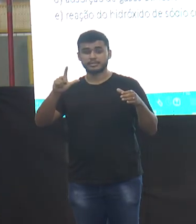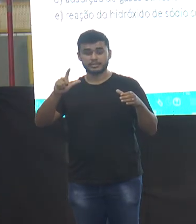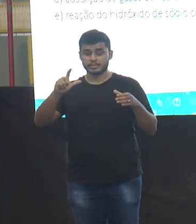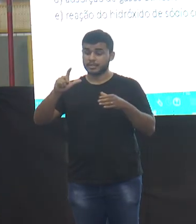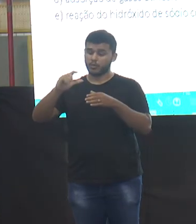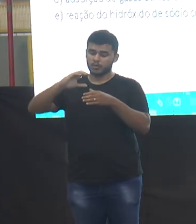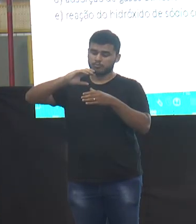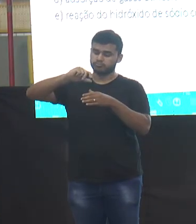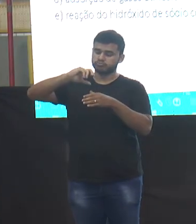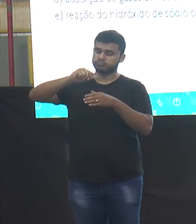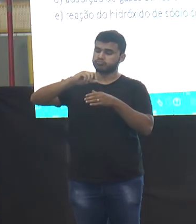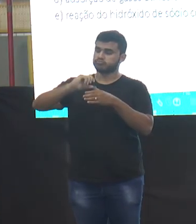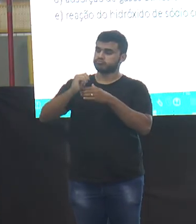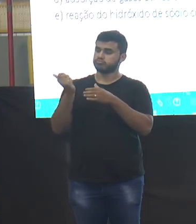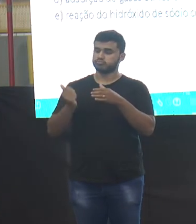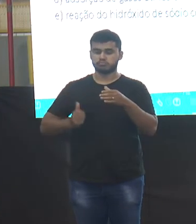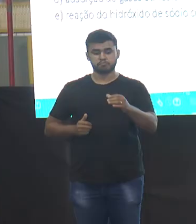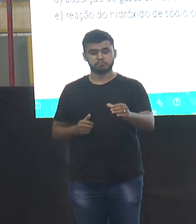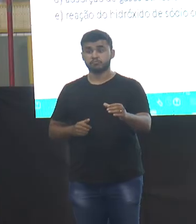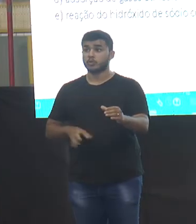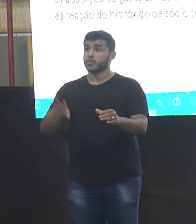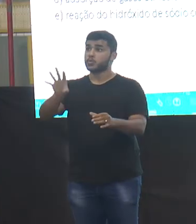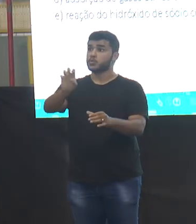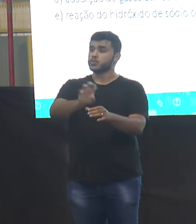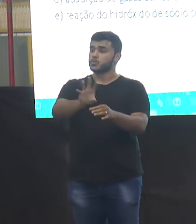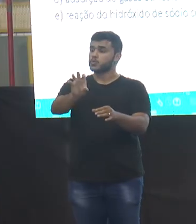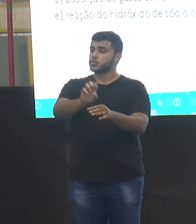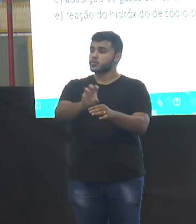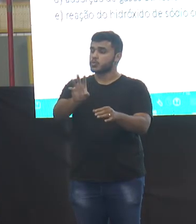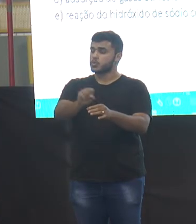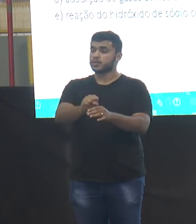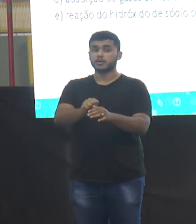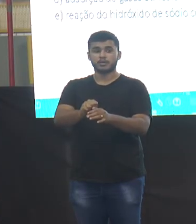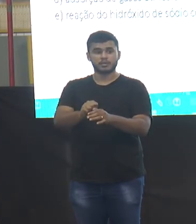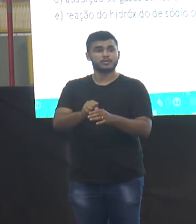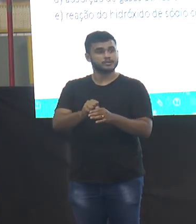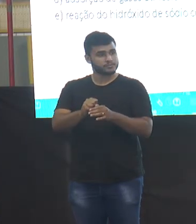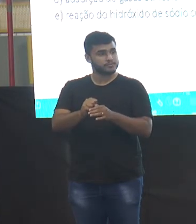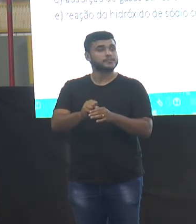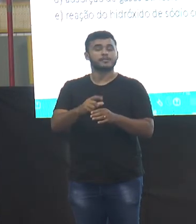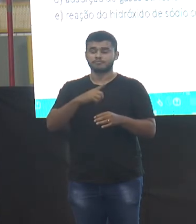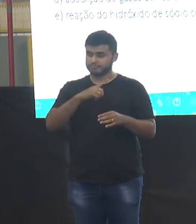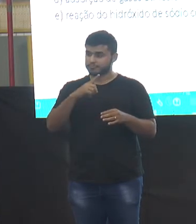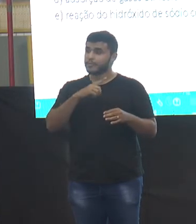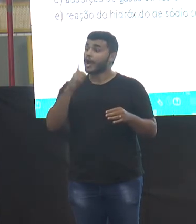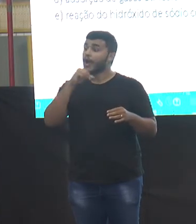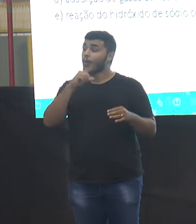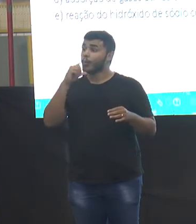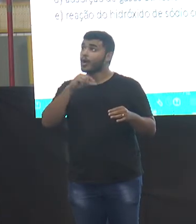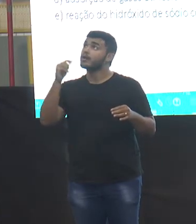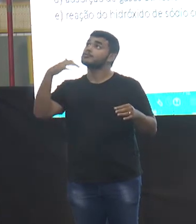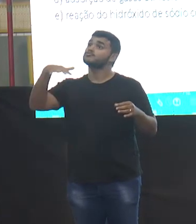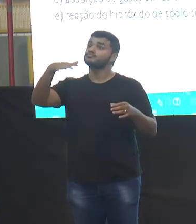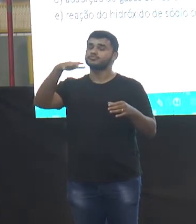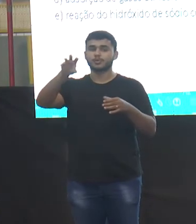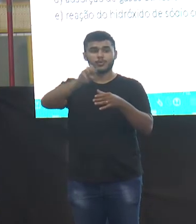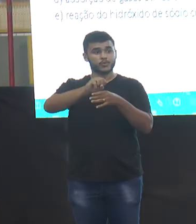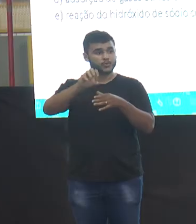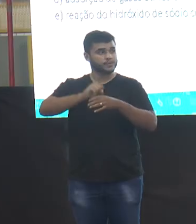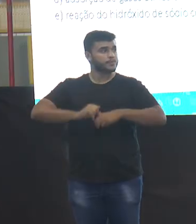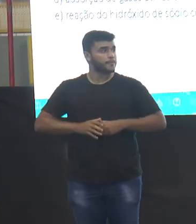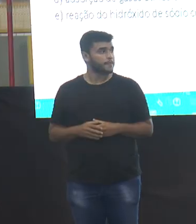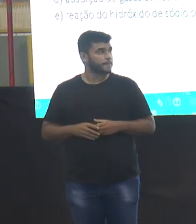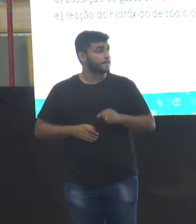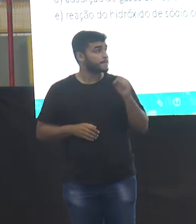abrir o recipiente e começar a parecer que ele está derretido, é porque ele puxou água. Soda cáustica,